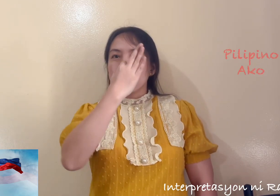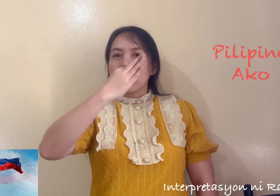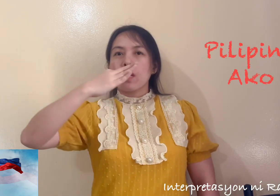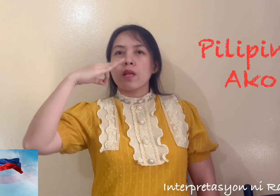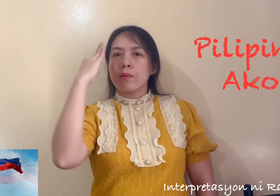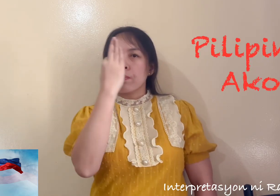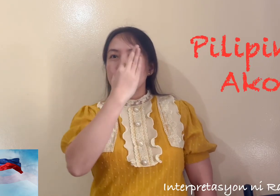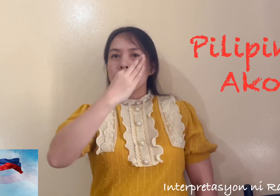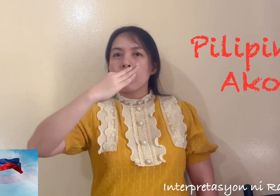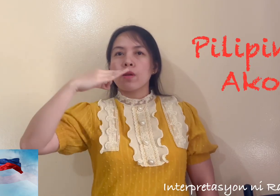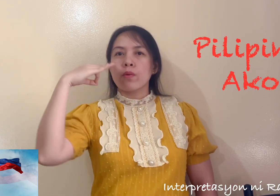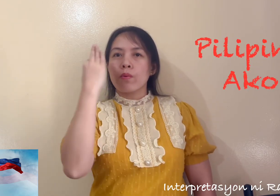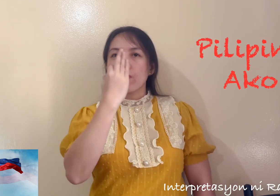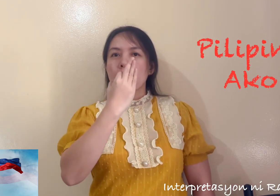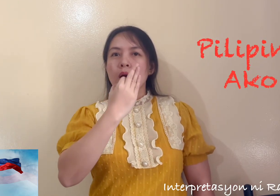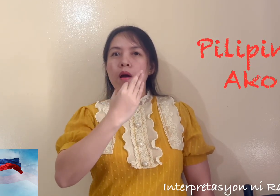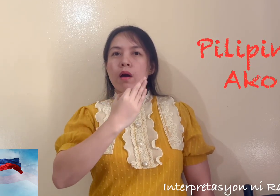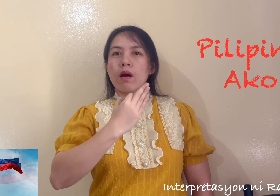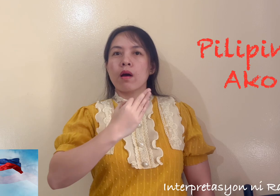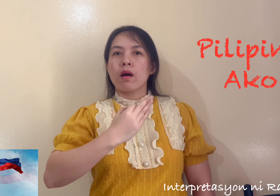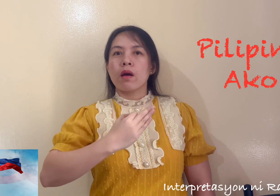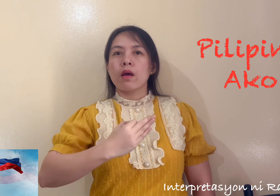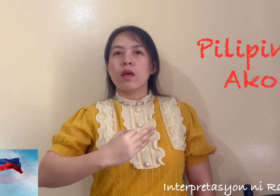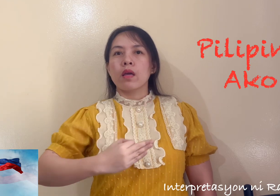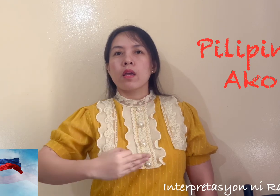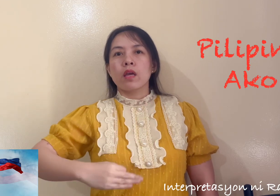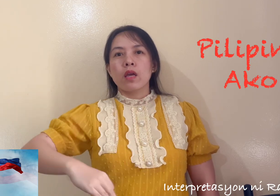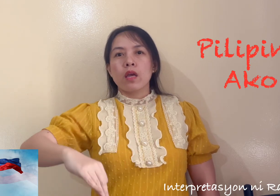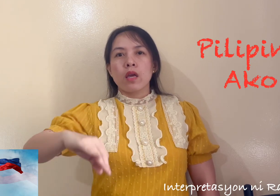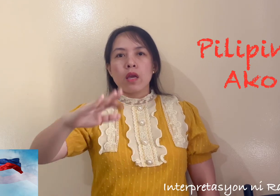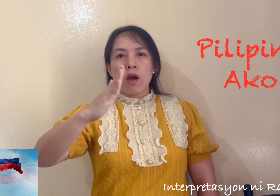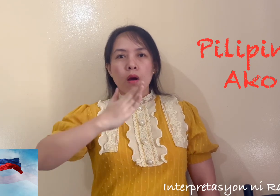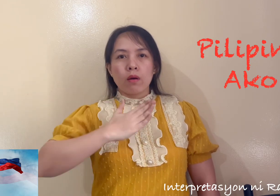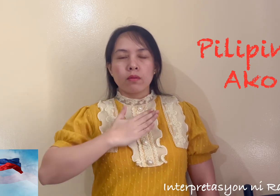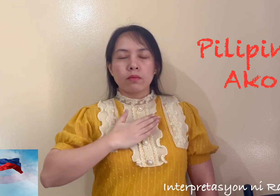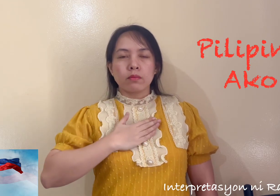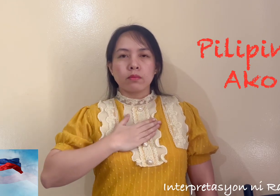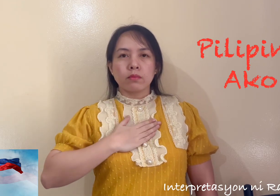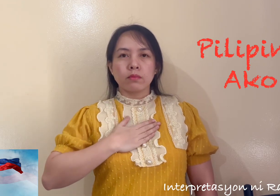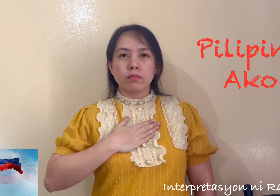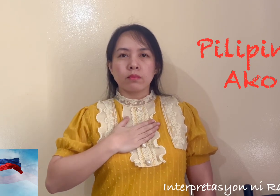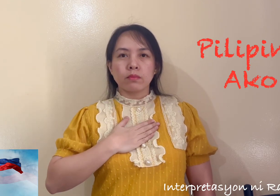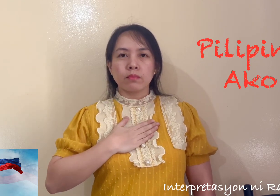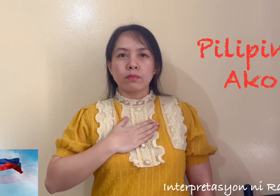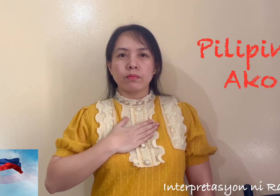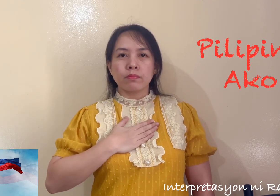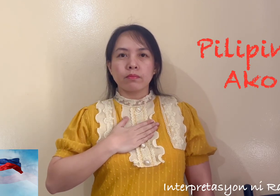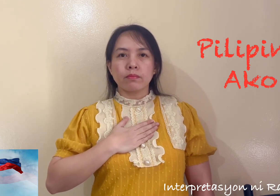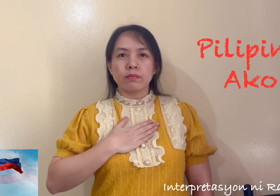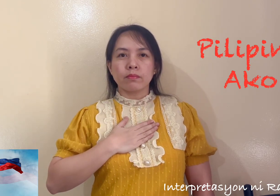kanino, ang Pilipino ay